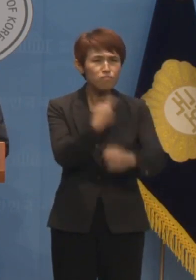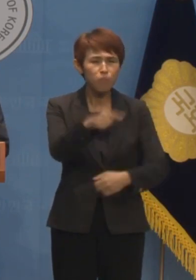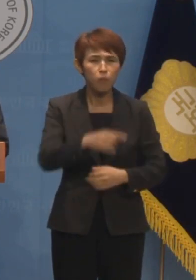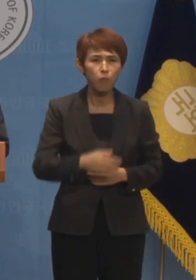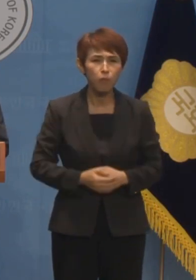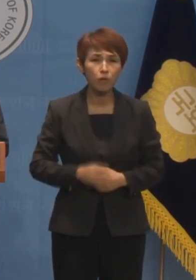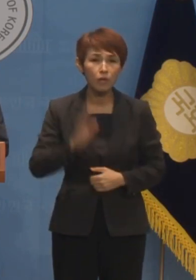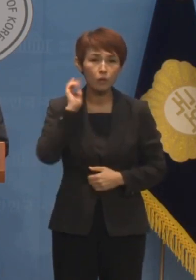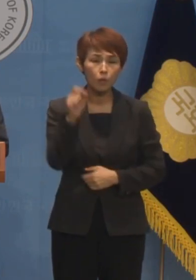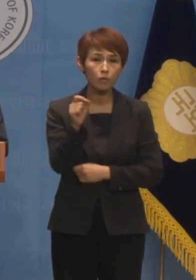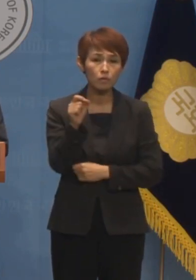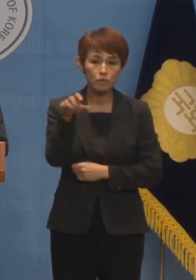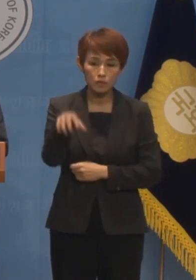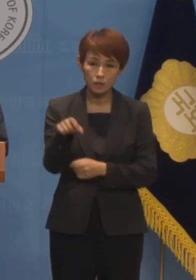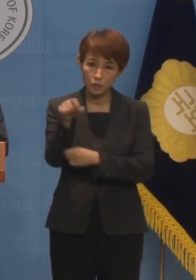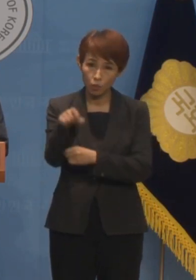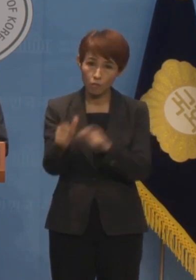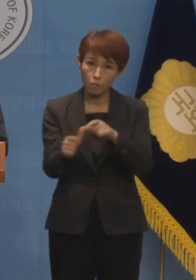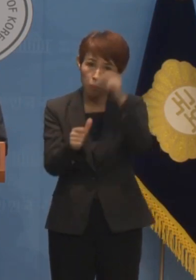직원을 뽑았습니당